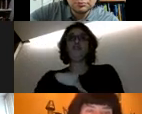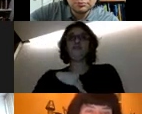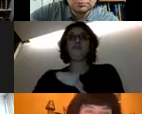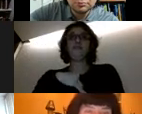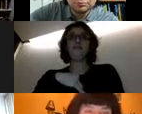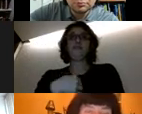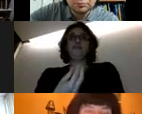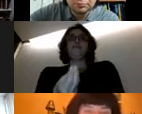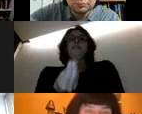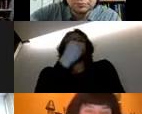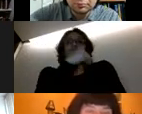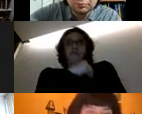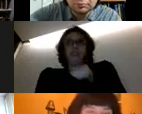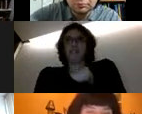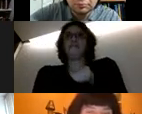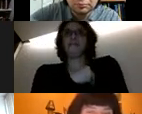yo,